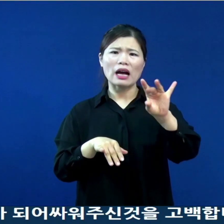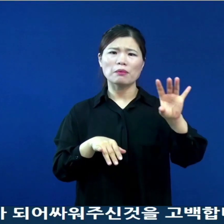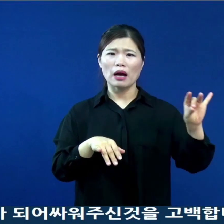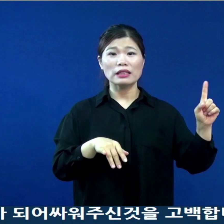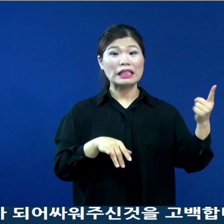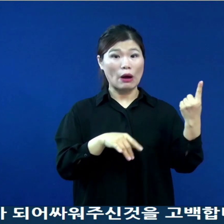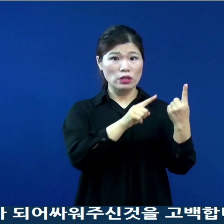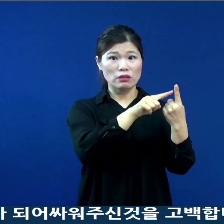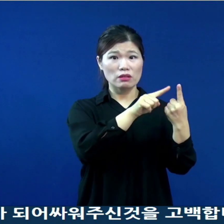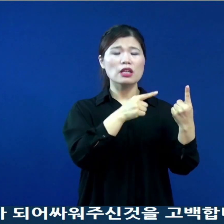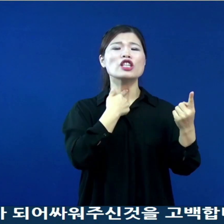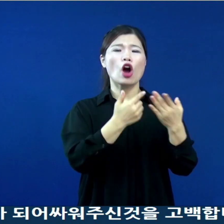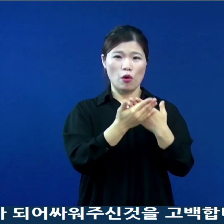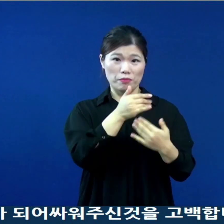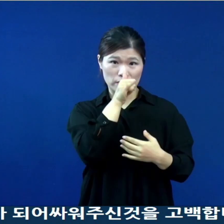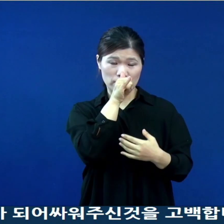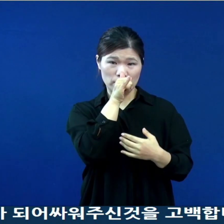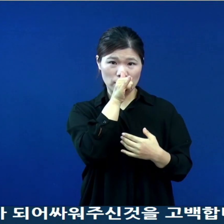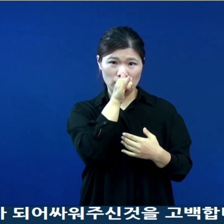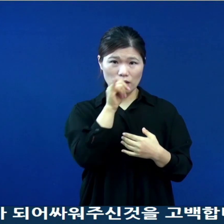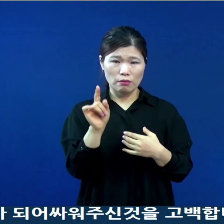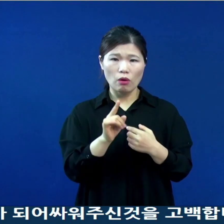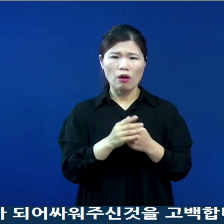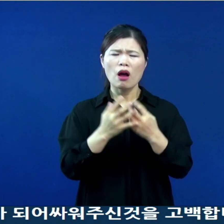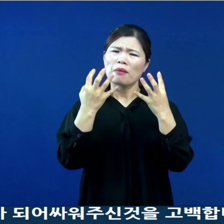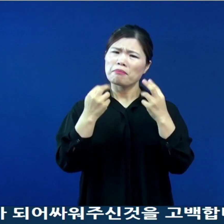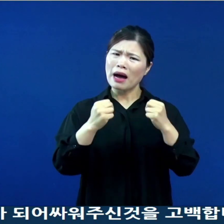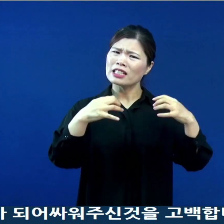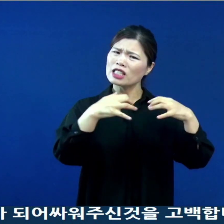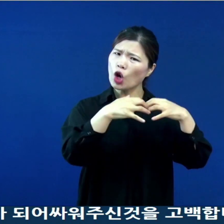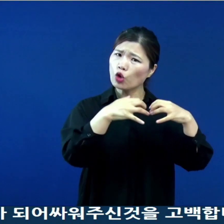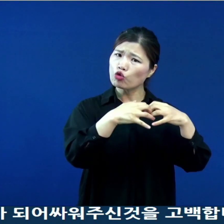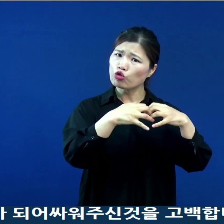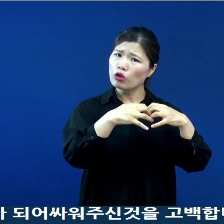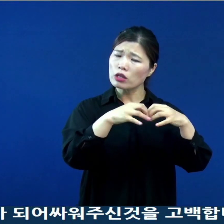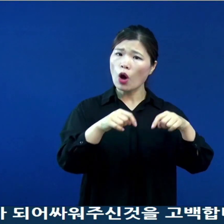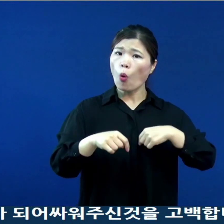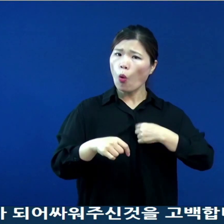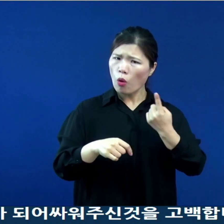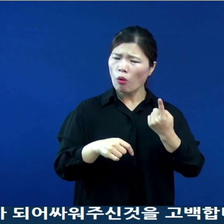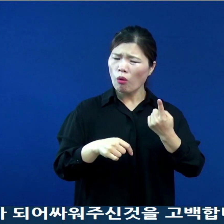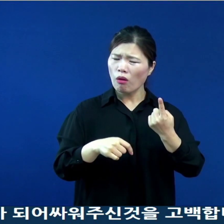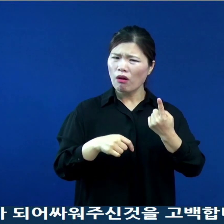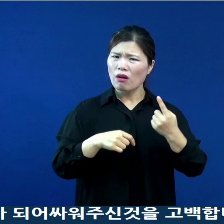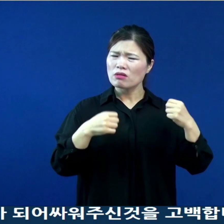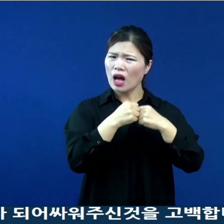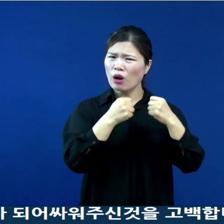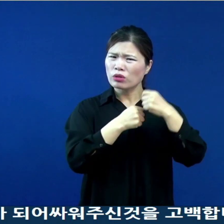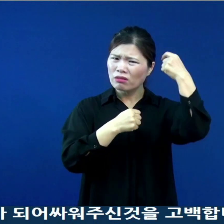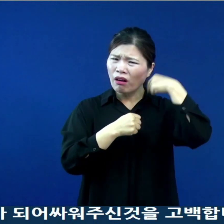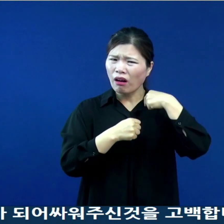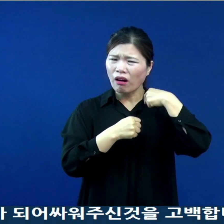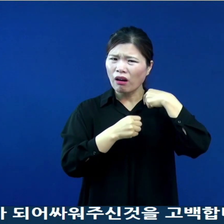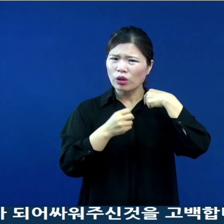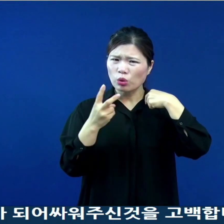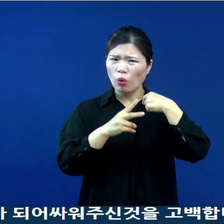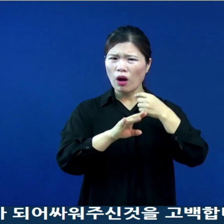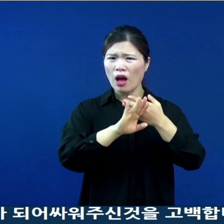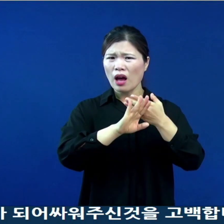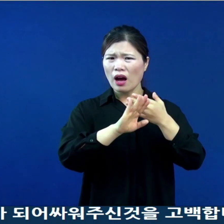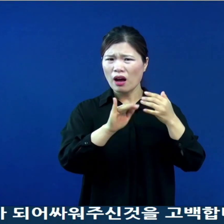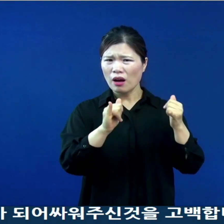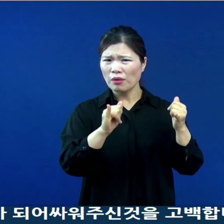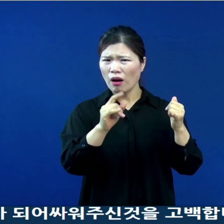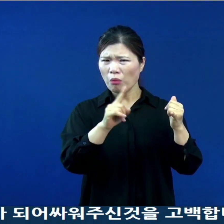다윗은 신기한 경험을 합니다. 많은 전투에서는 홀로 싸운 것 같고 늘 아군이